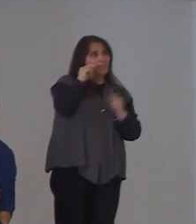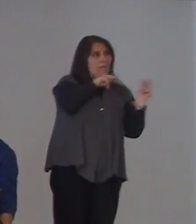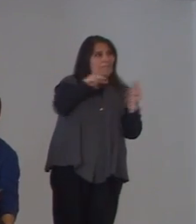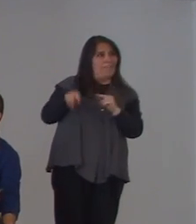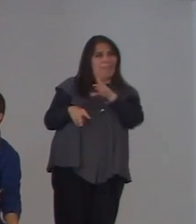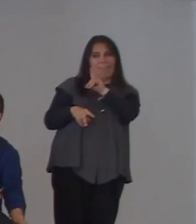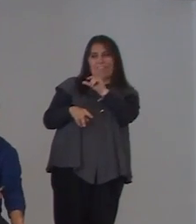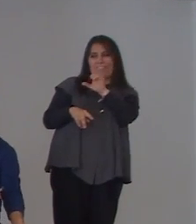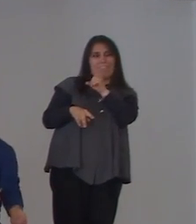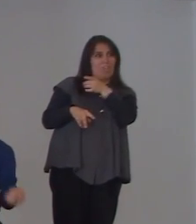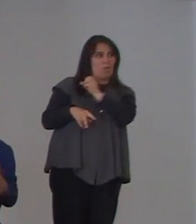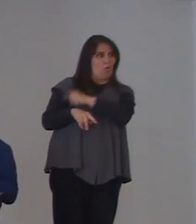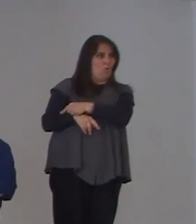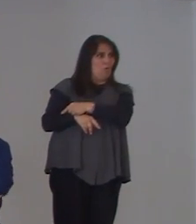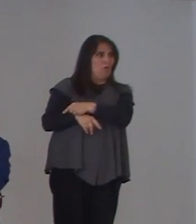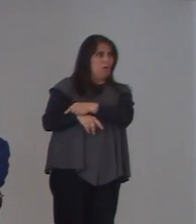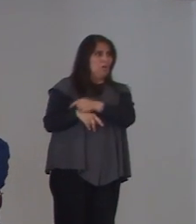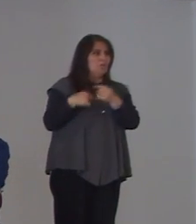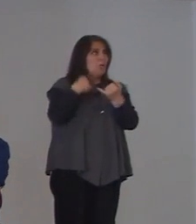dice, necesitamos 100 Diegos.